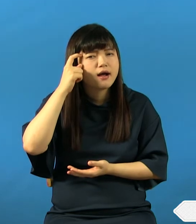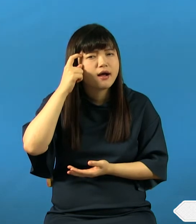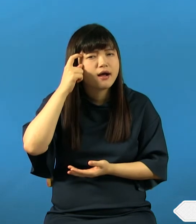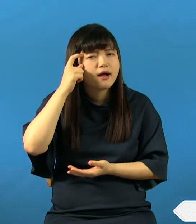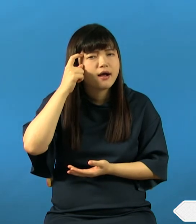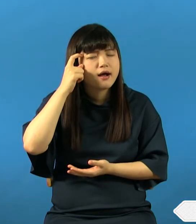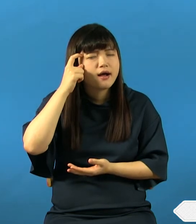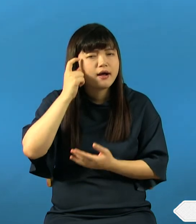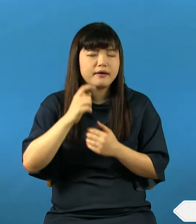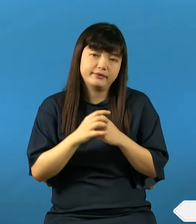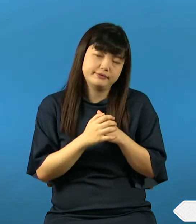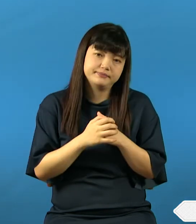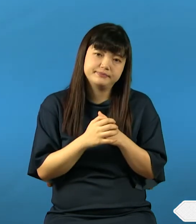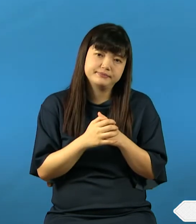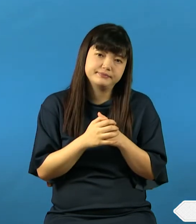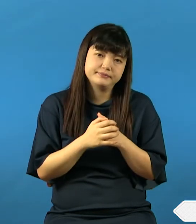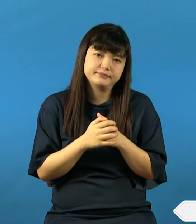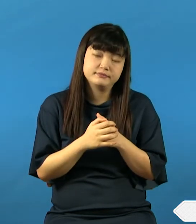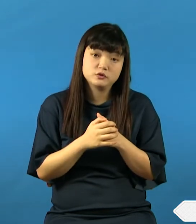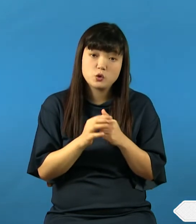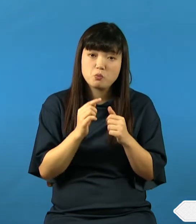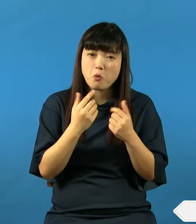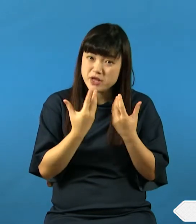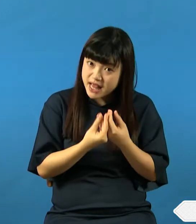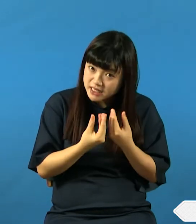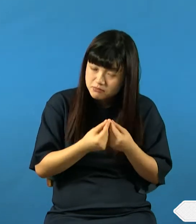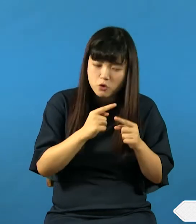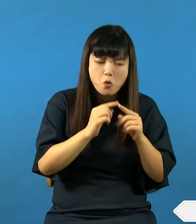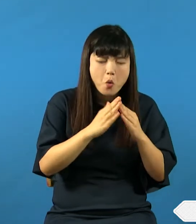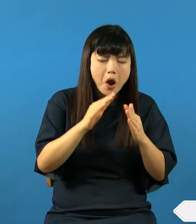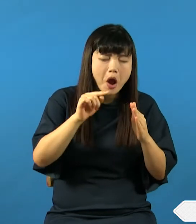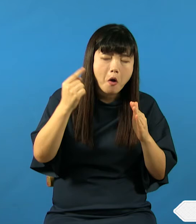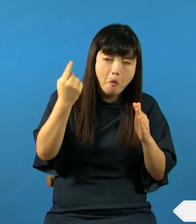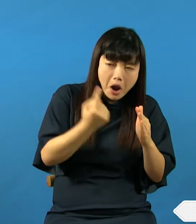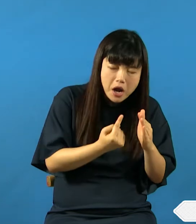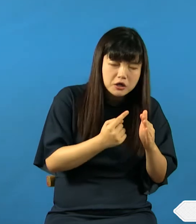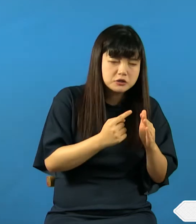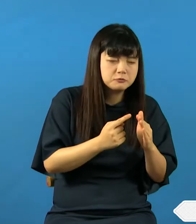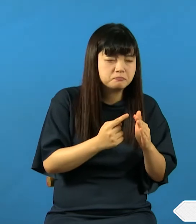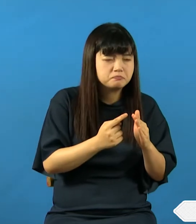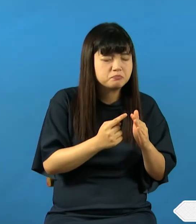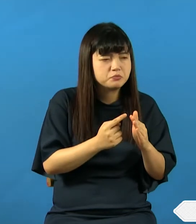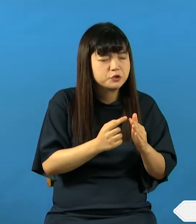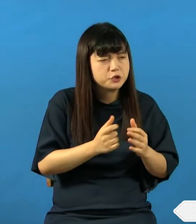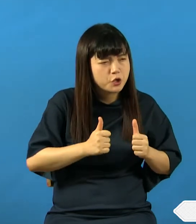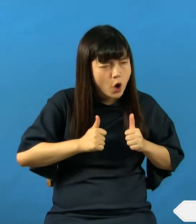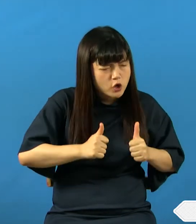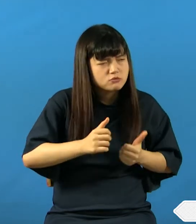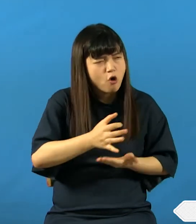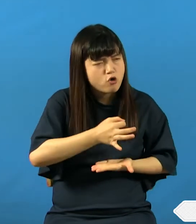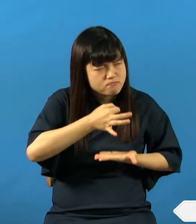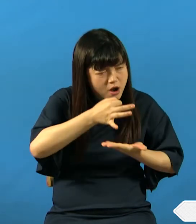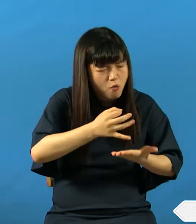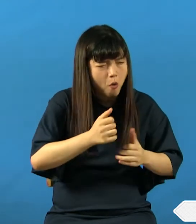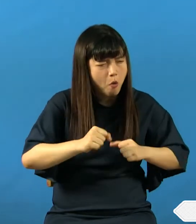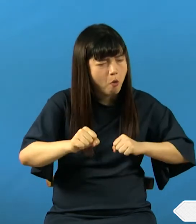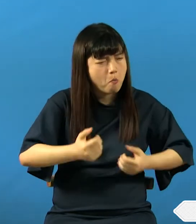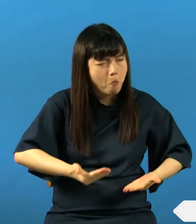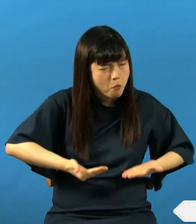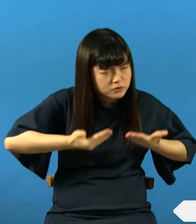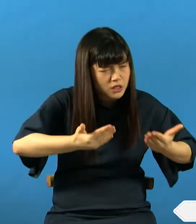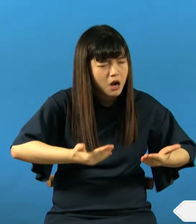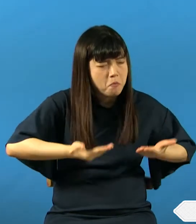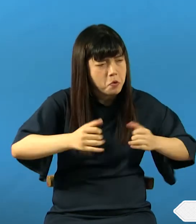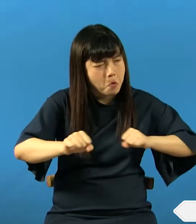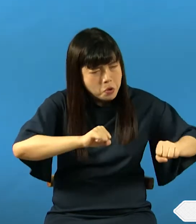상쇄될 것이다 하는 그 보상 심리. 교회 와서 유난히 뭐 이렇게 연보도 많이 하고